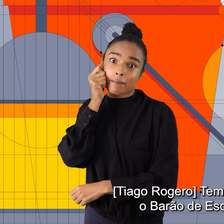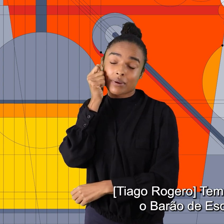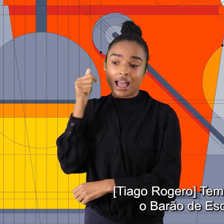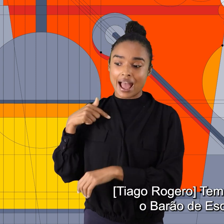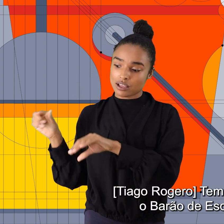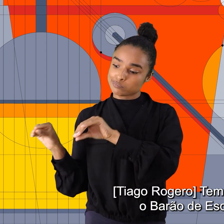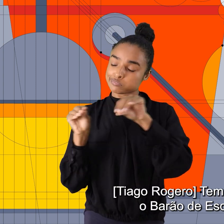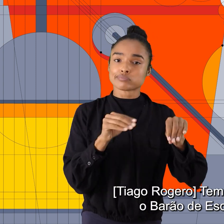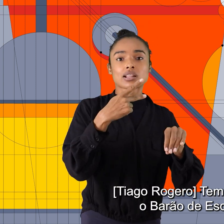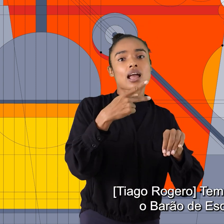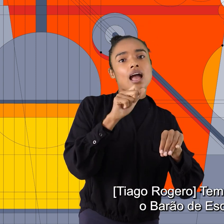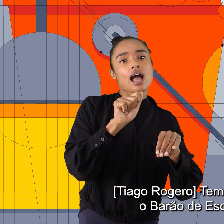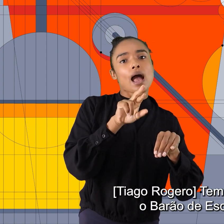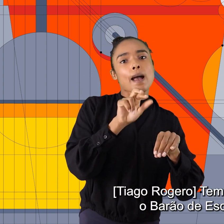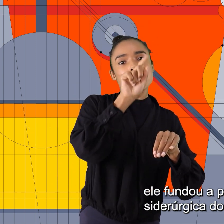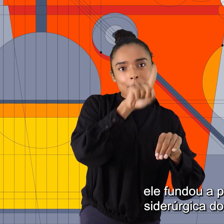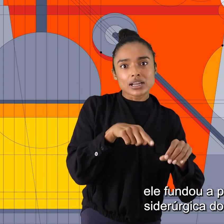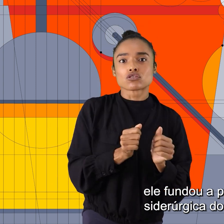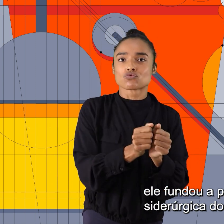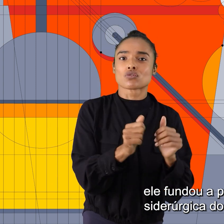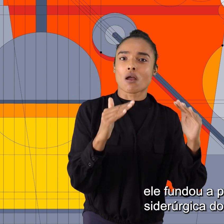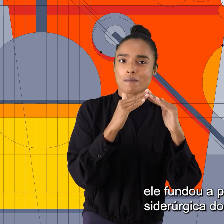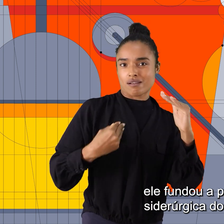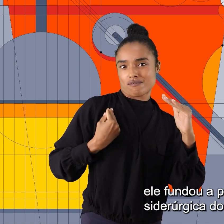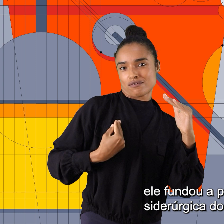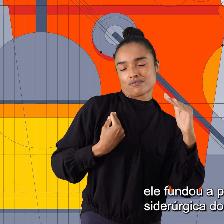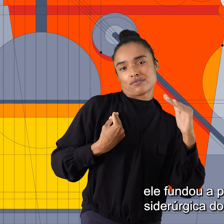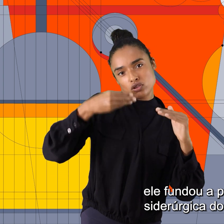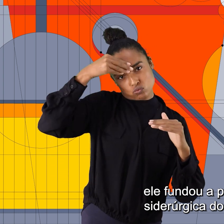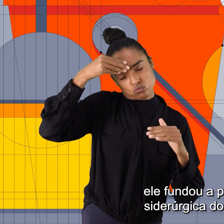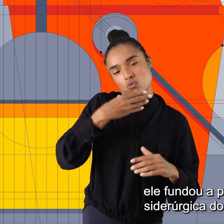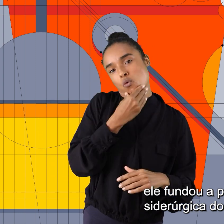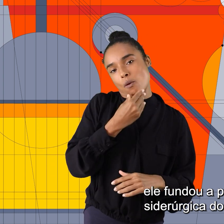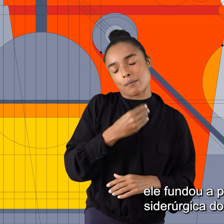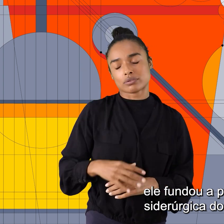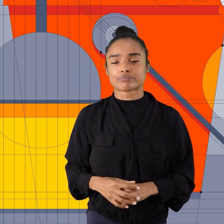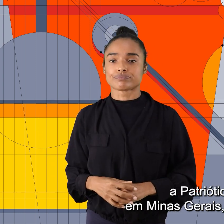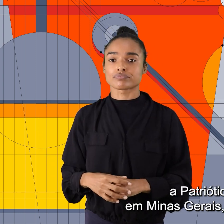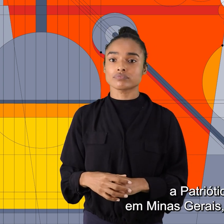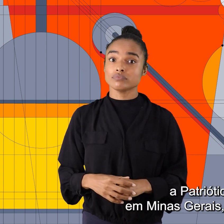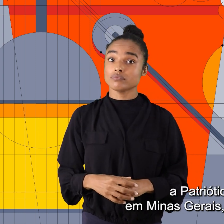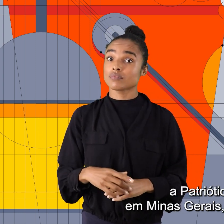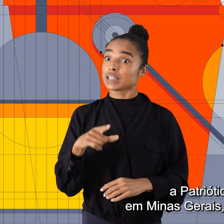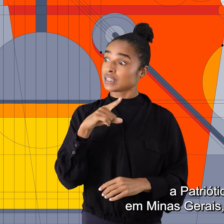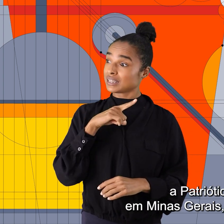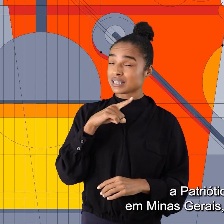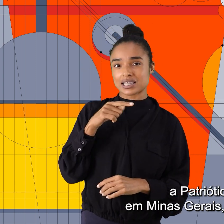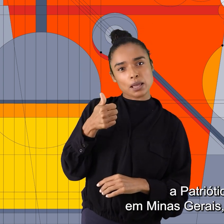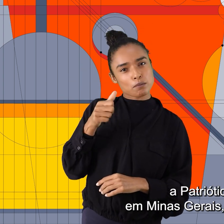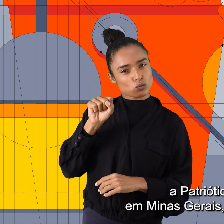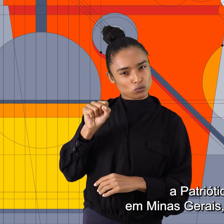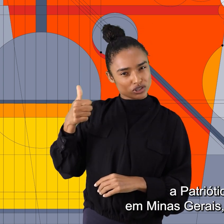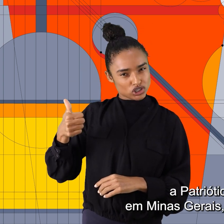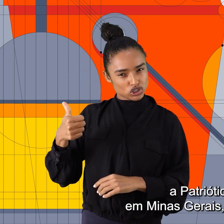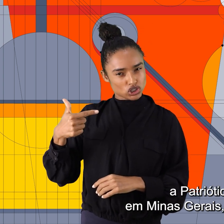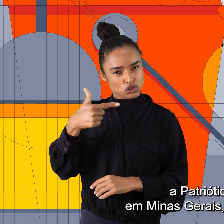Tem um alemão, o Barão de Eschwege, ele fundou a primeira siderúrgica do Brasil, a Patriótica, em Minas Gerais,